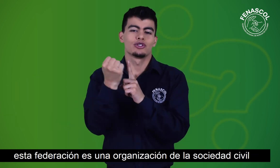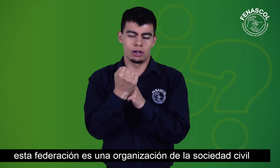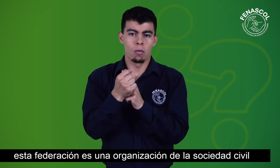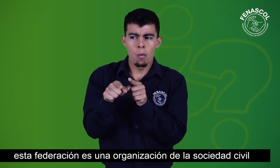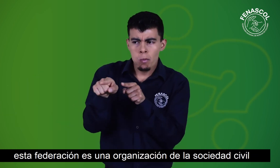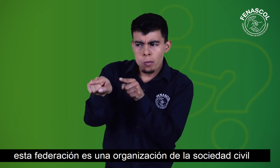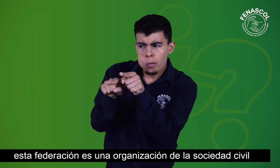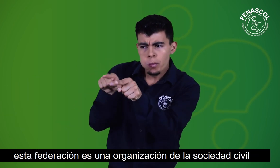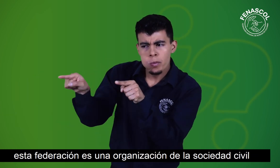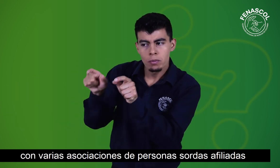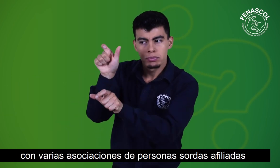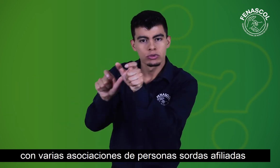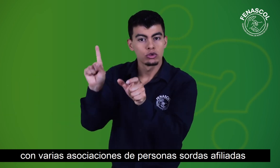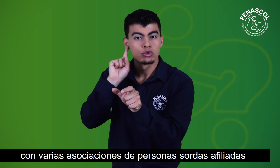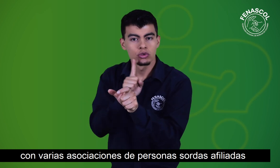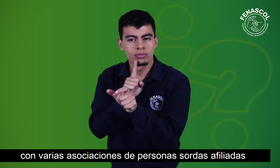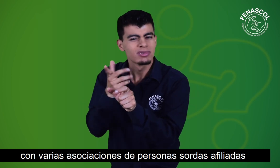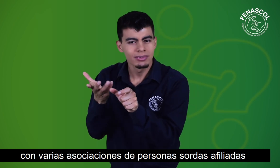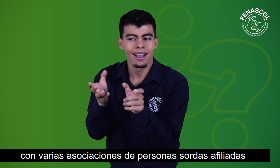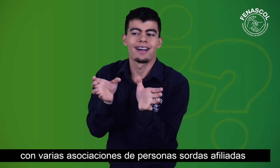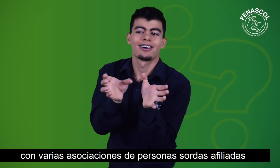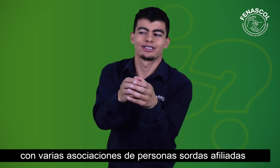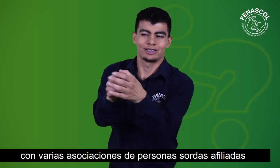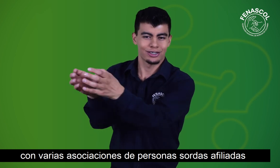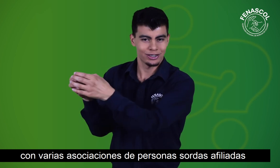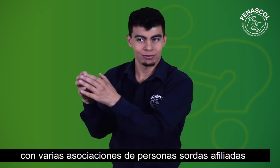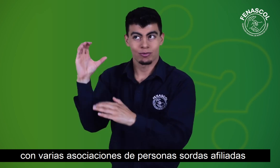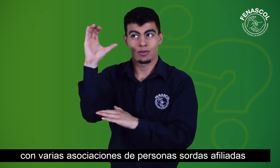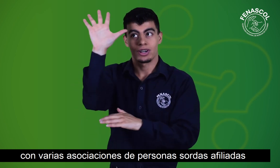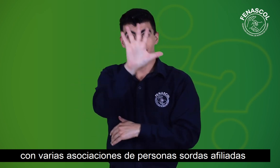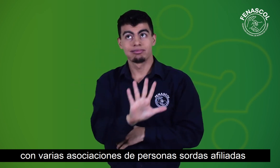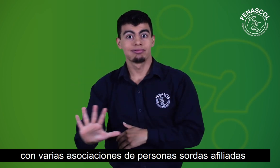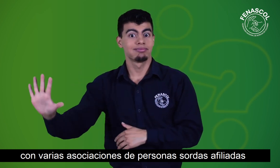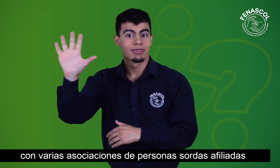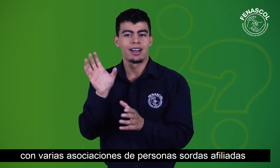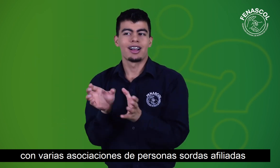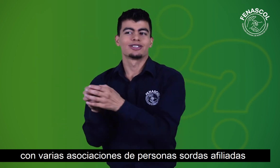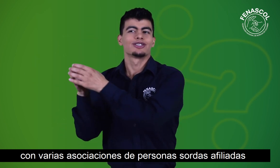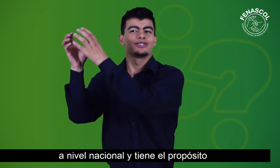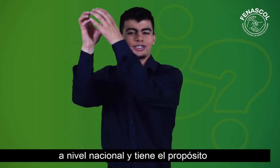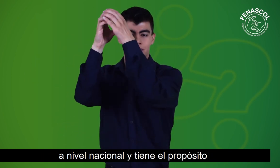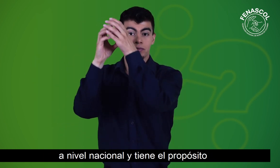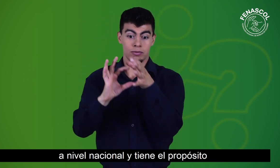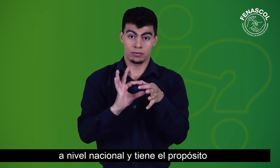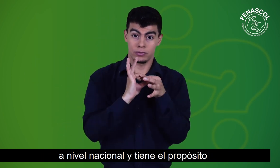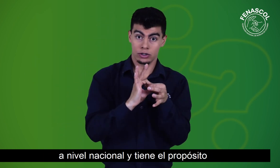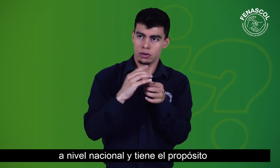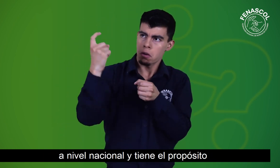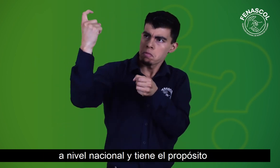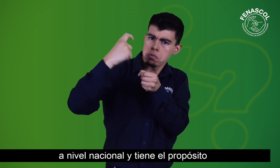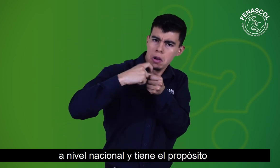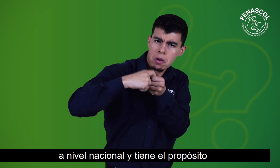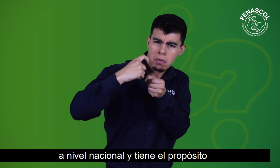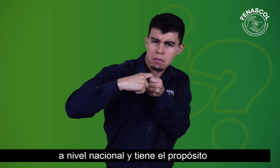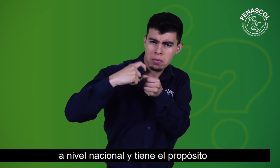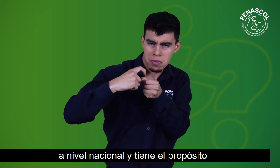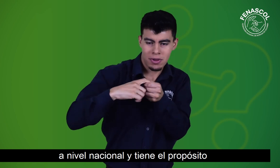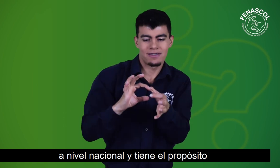civil, con varias asociaciones de personas sordas afiliadas a nivel nacional. Y tiene